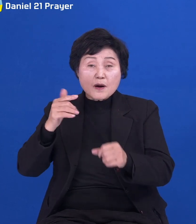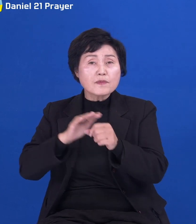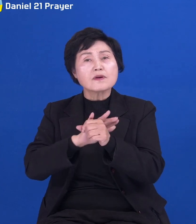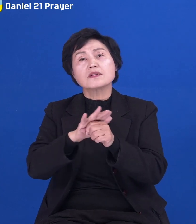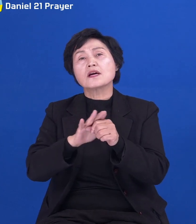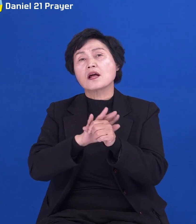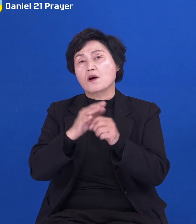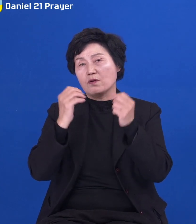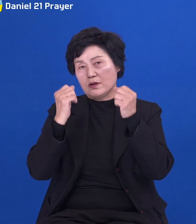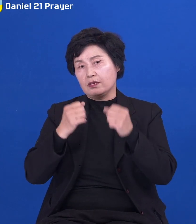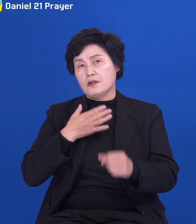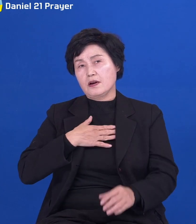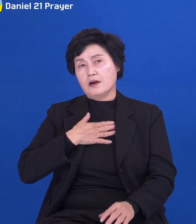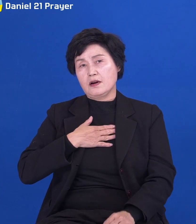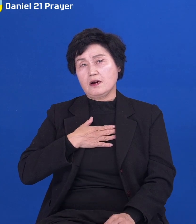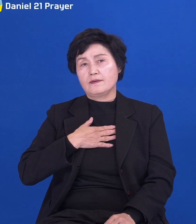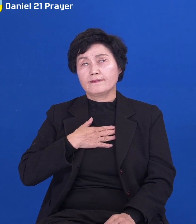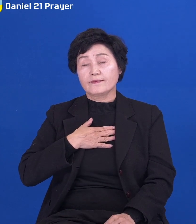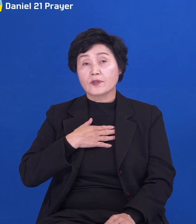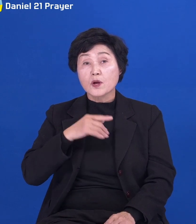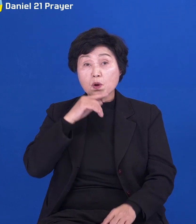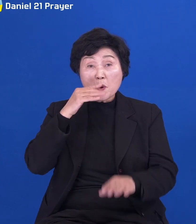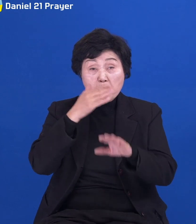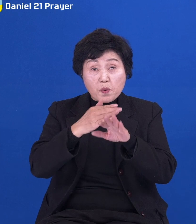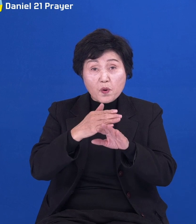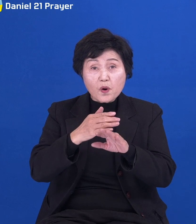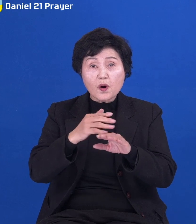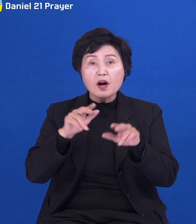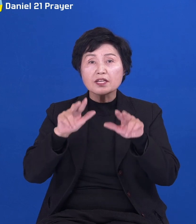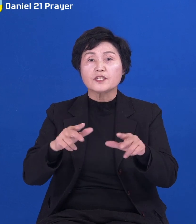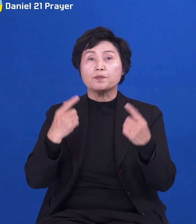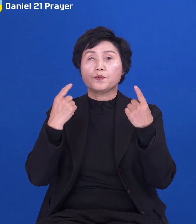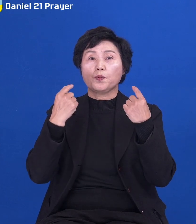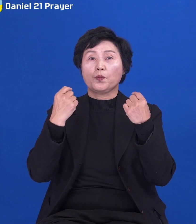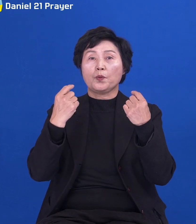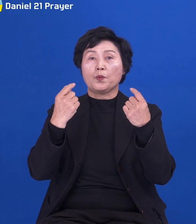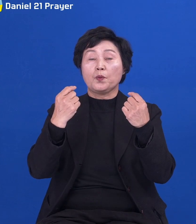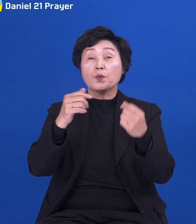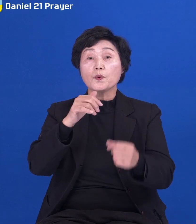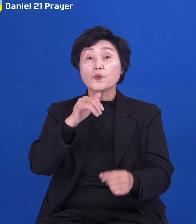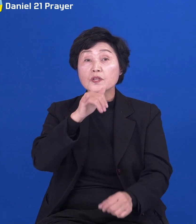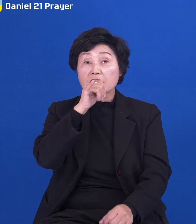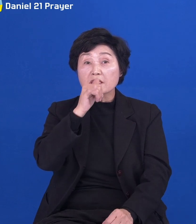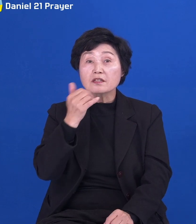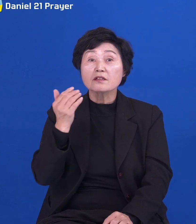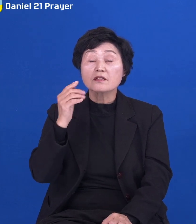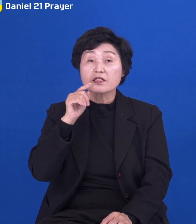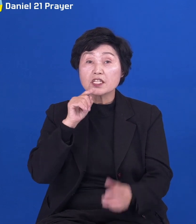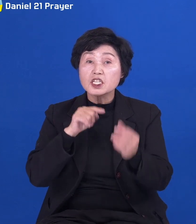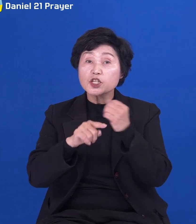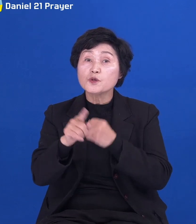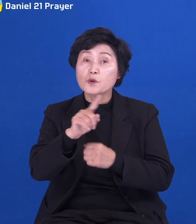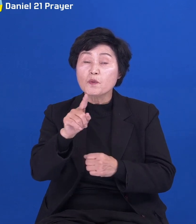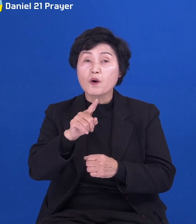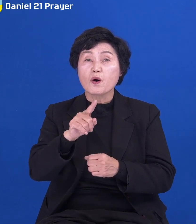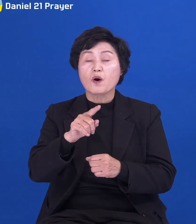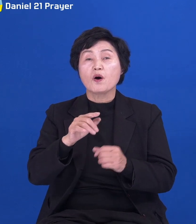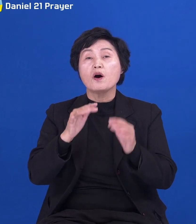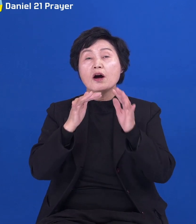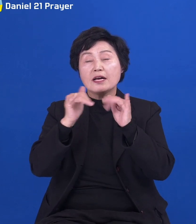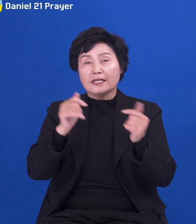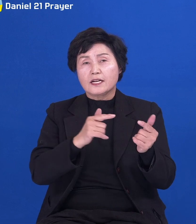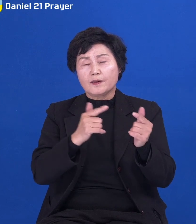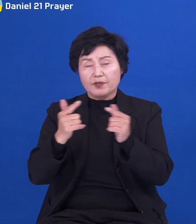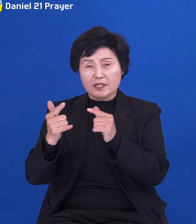것뿐이에요. 북한이 아직도 저렇게 건재해 있는 것은요, 저 민족을 위해 기도하고 눈물을 흘리며 자기 민족을